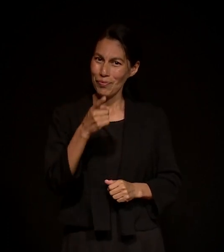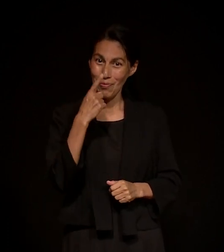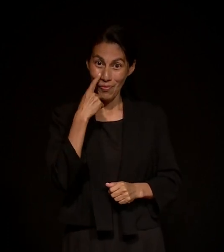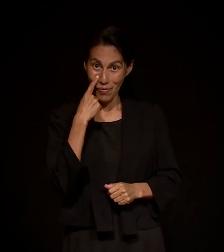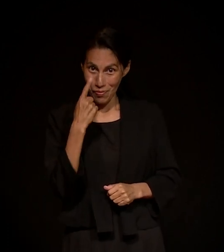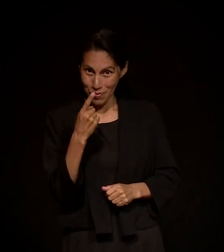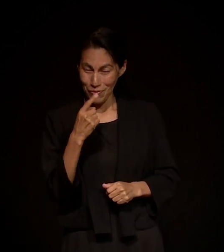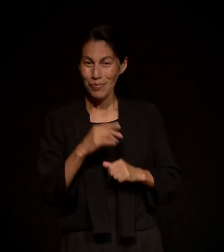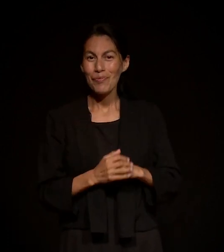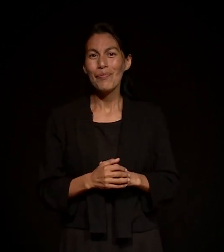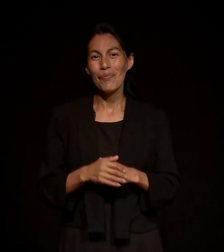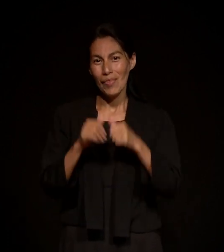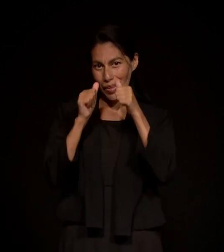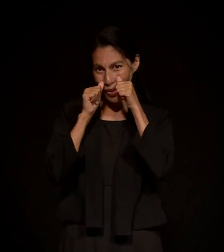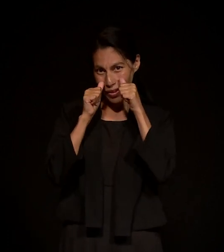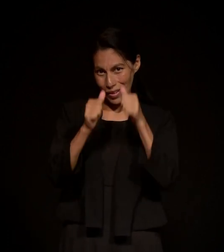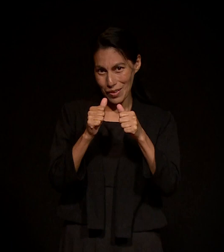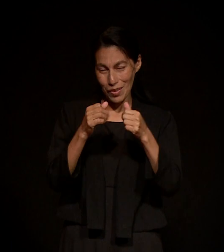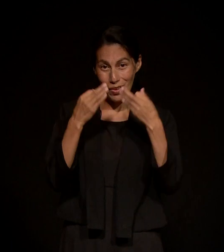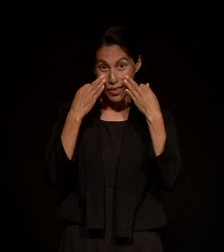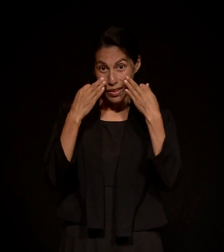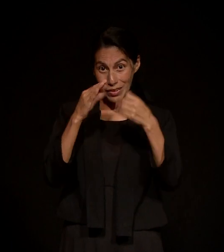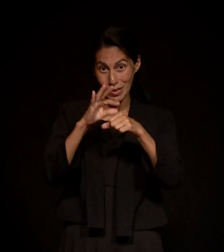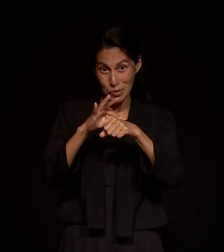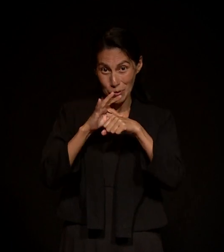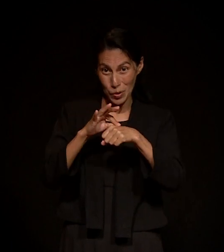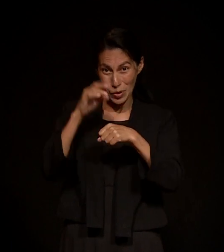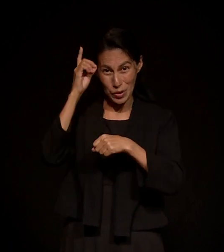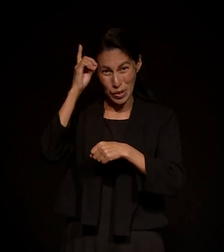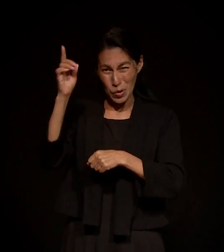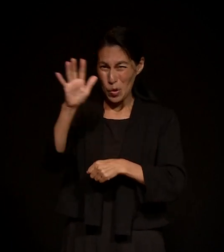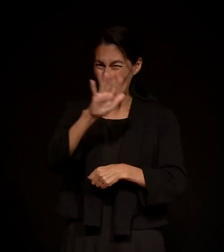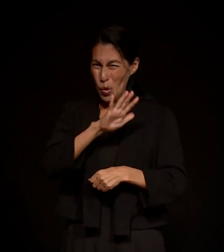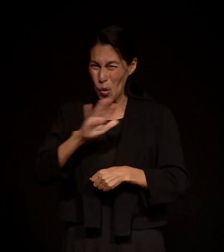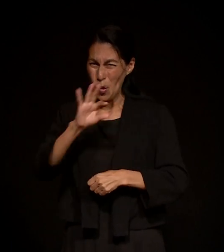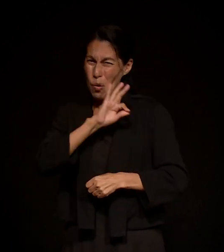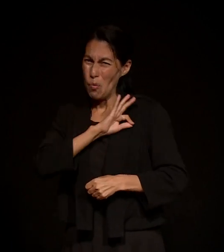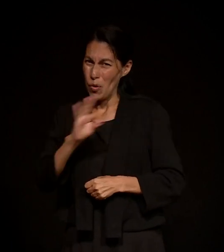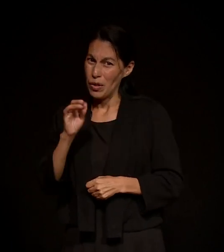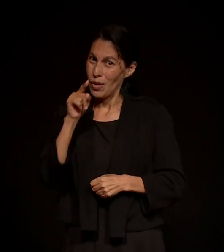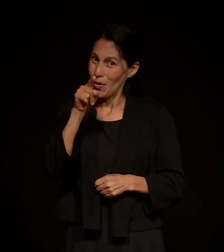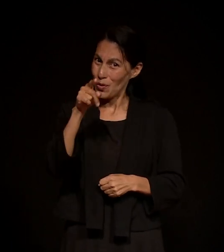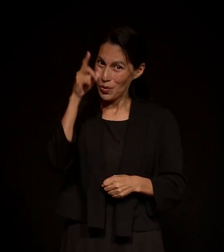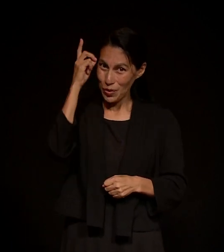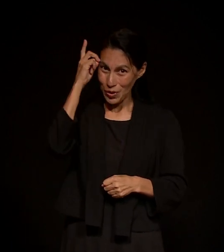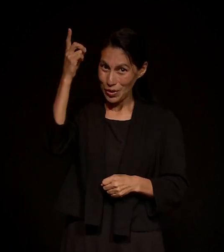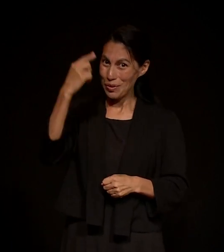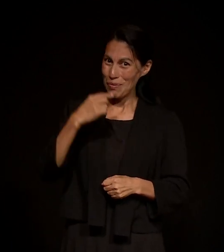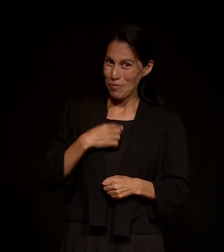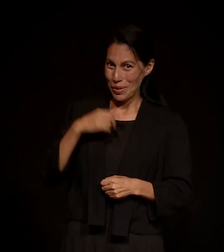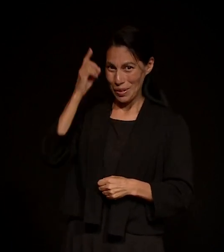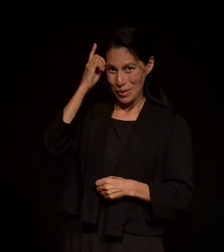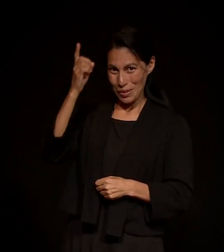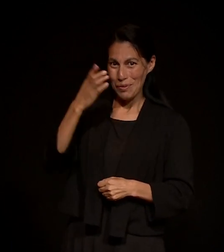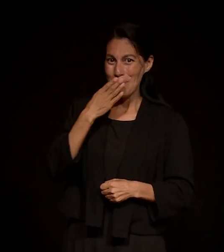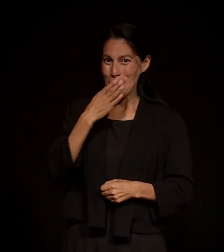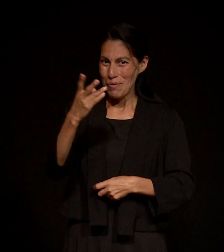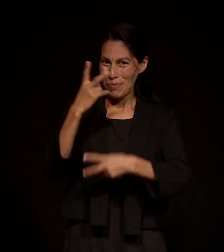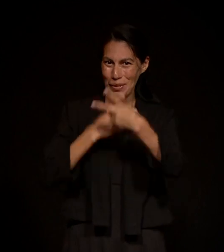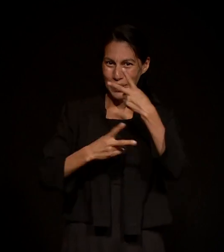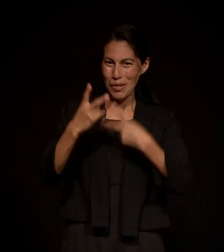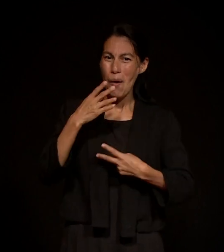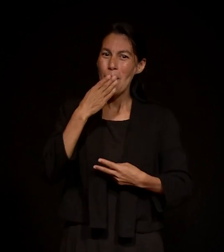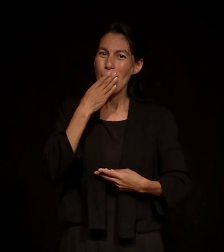puedas escuchar los testimonios de Dios Todopoderoso. Dios, mi Dios. Bienvenidos